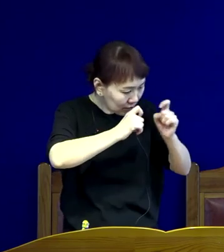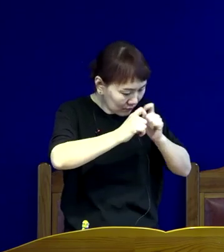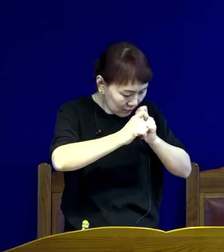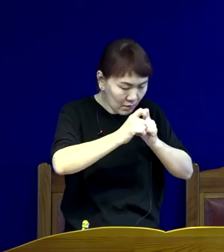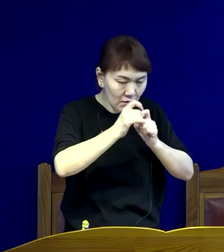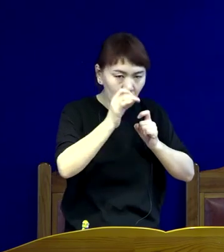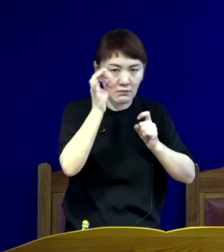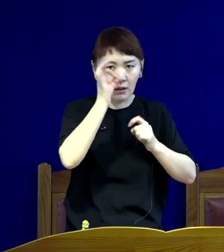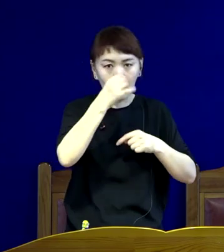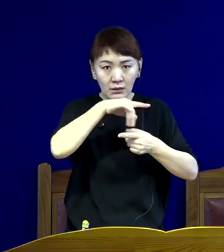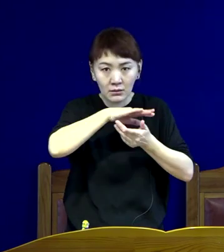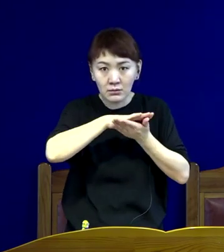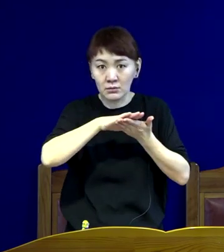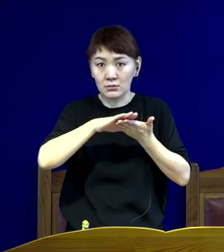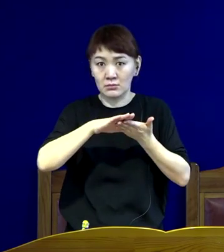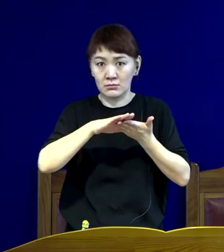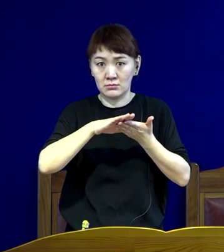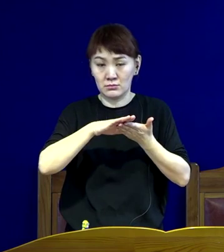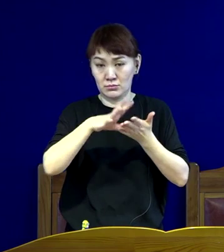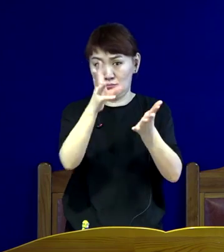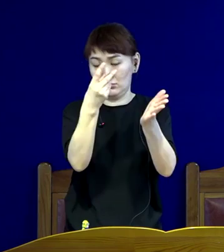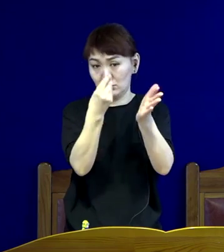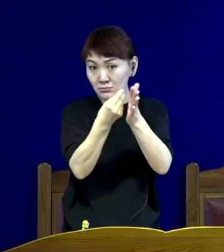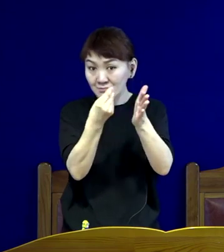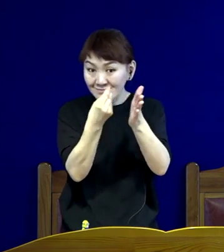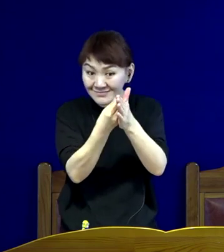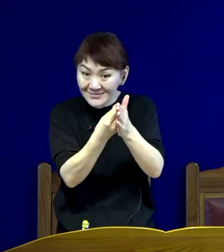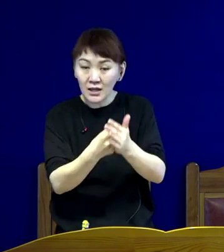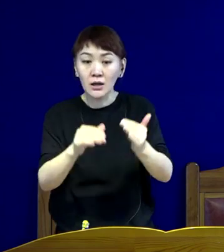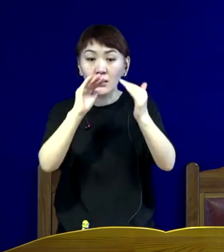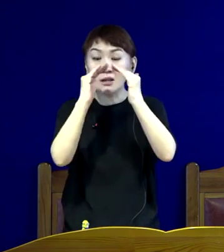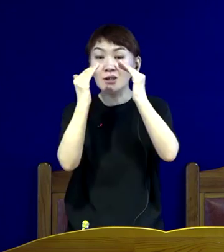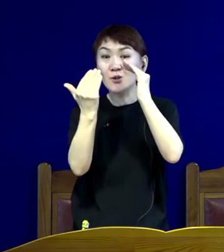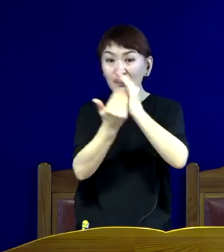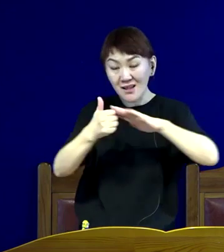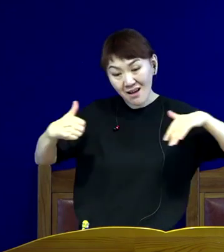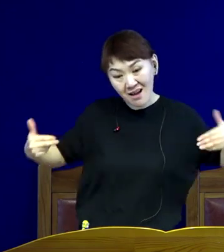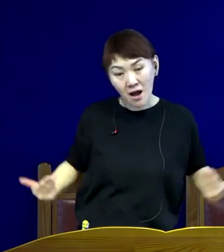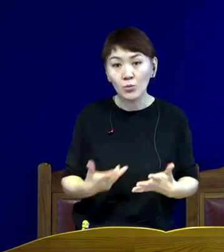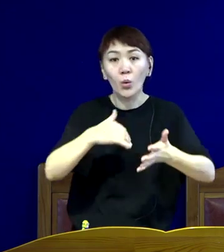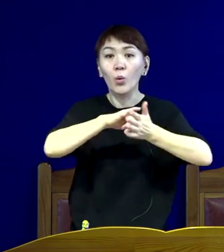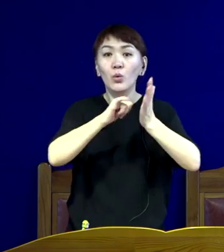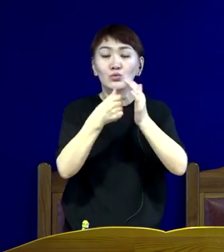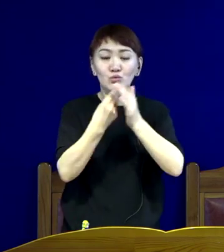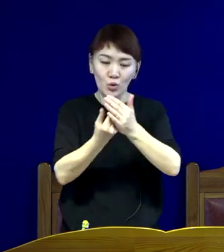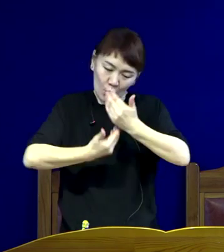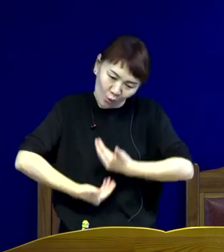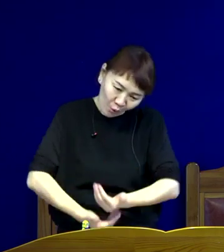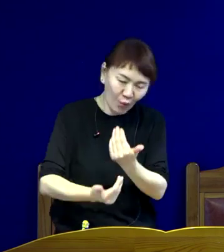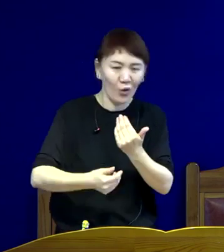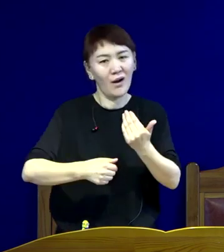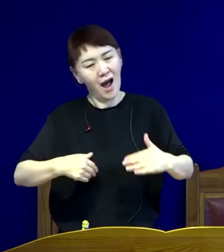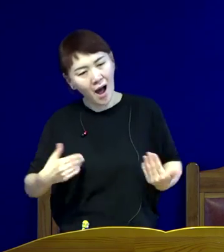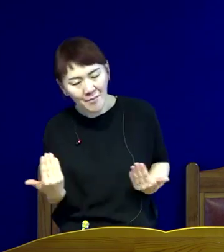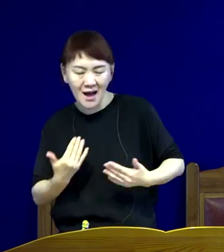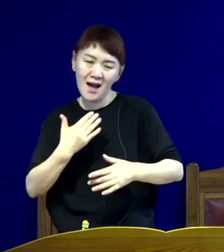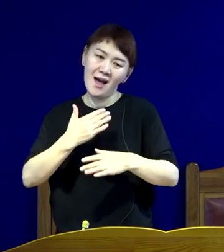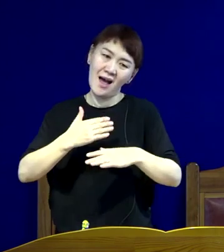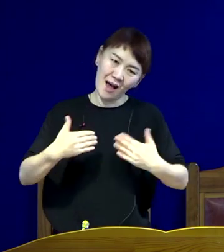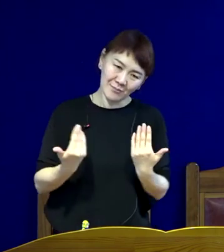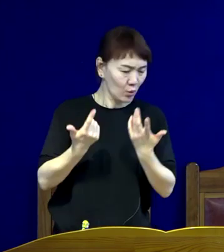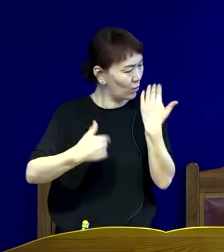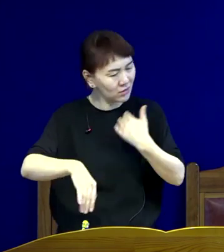хийгээд хүүхдүүд явна гэсэн үг биш. Гэр бүлийн амьдрал нөхцөл байдал үүсдэг, хүүхэд төрдөг, тэр хүүхэд